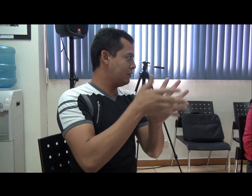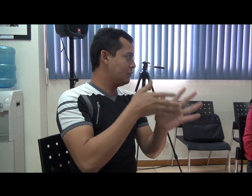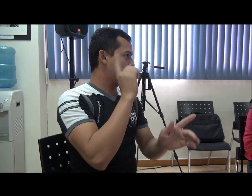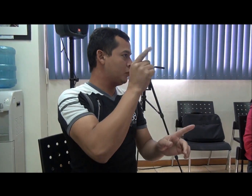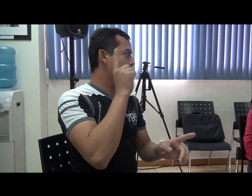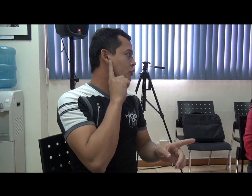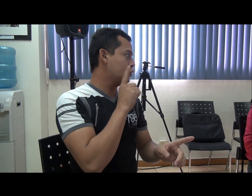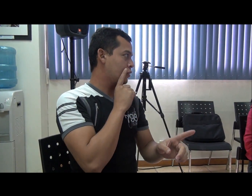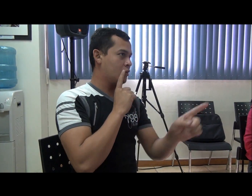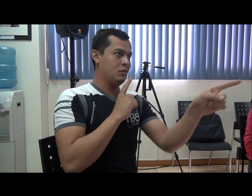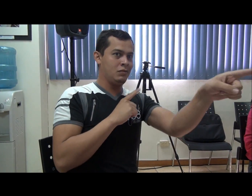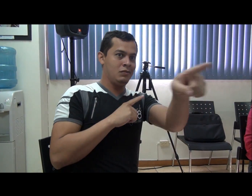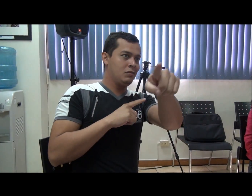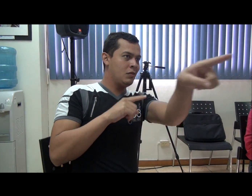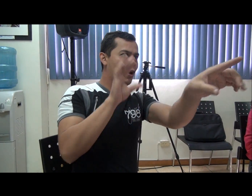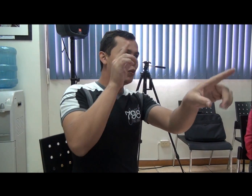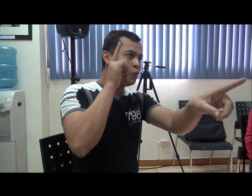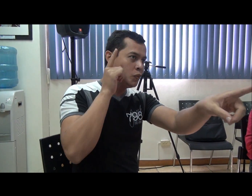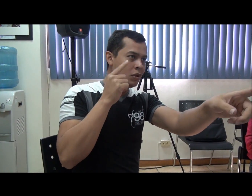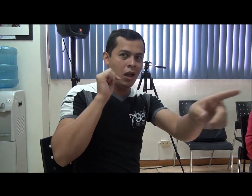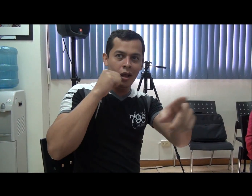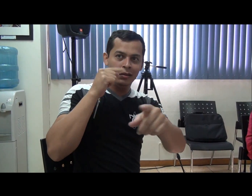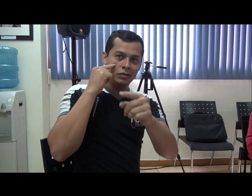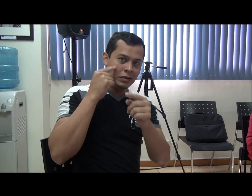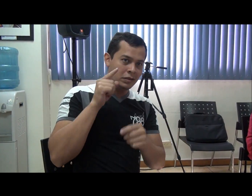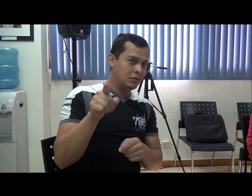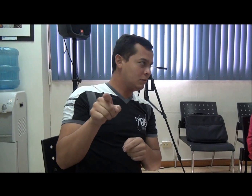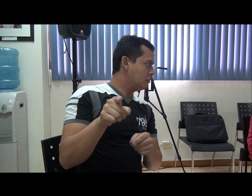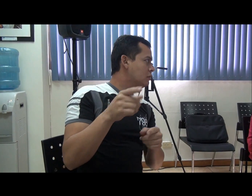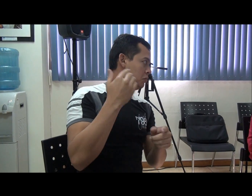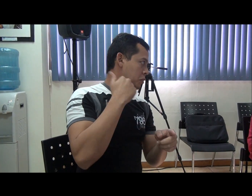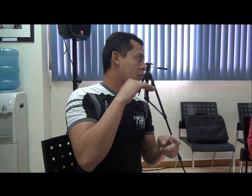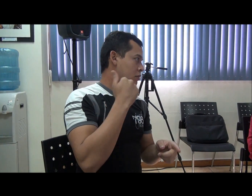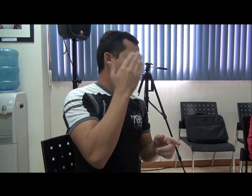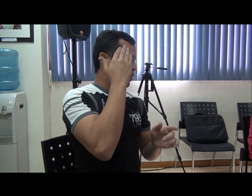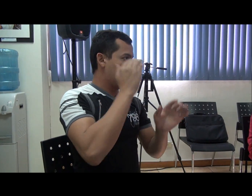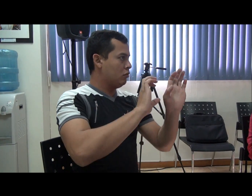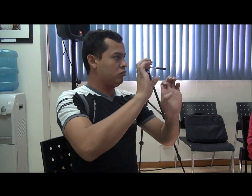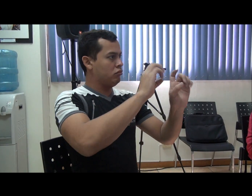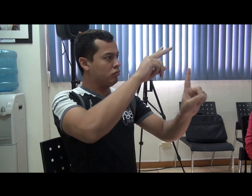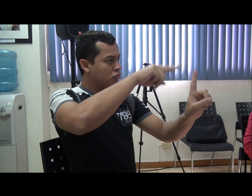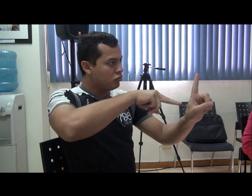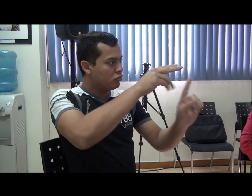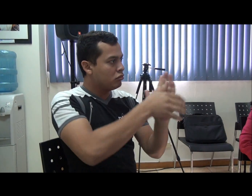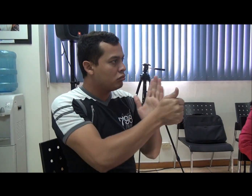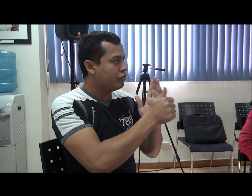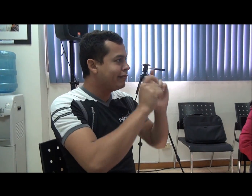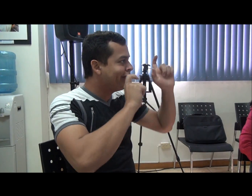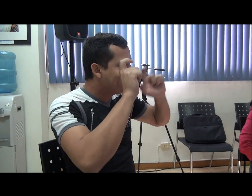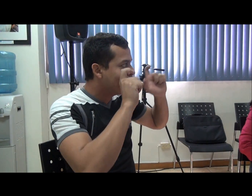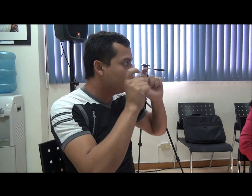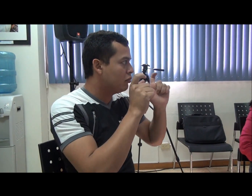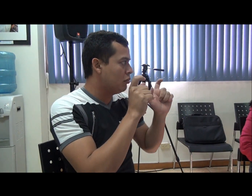porque ahí se podría conformar un comité técnico, por ejemplo, en el que podrían estar personas con experiencia, como Adela,